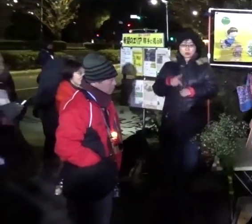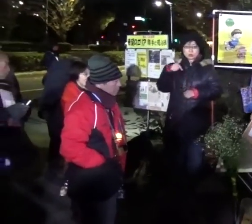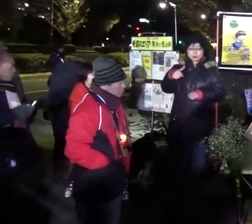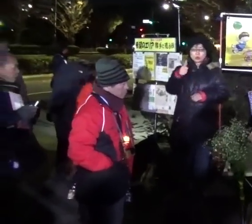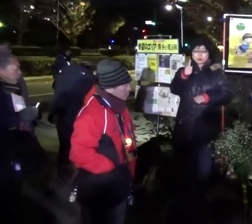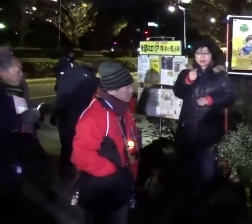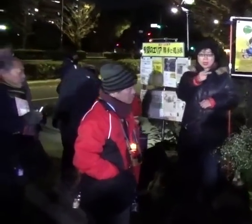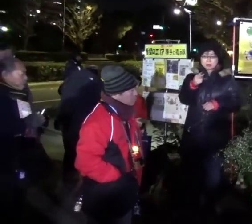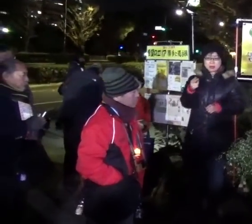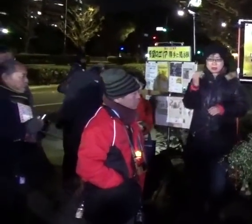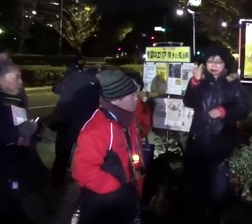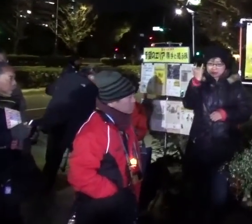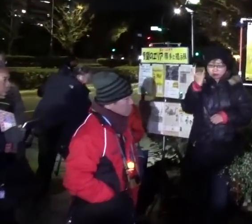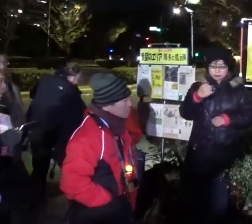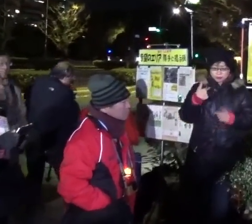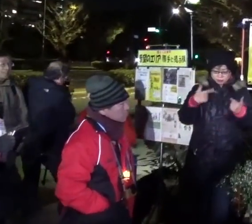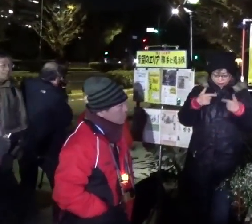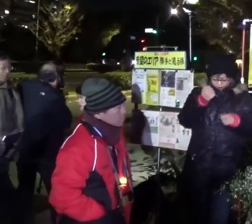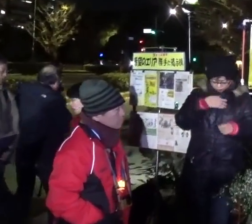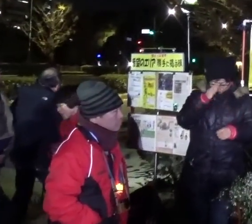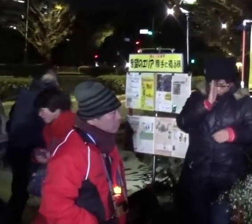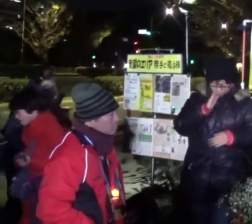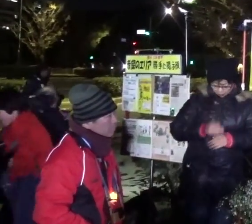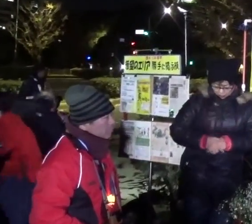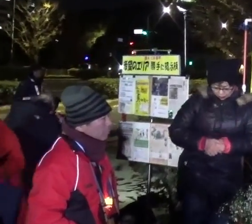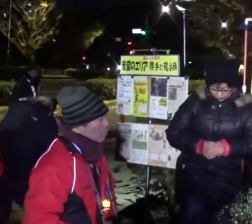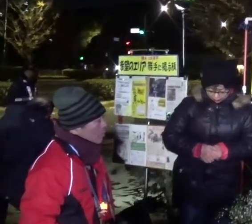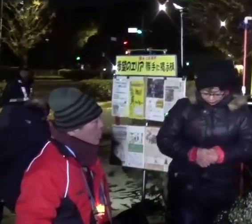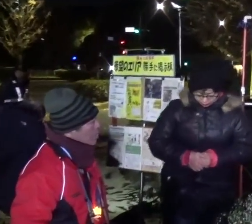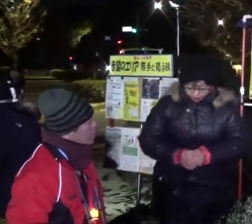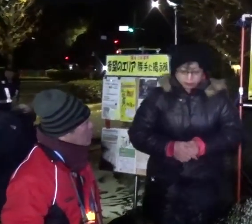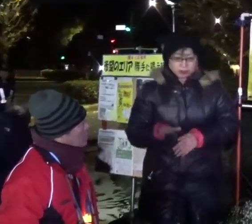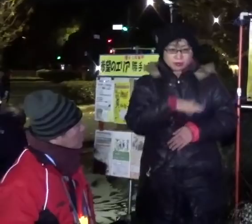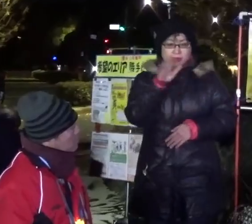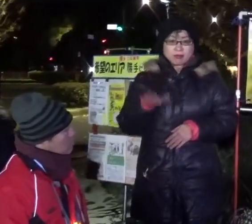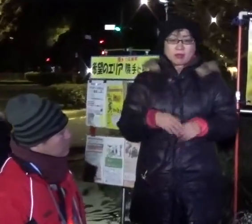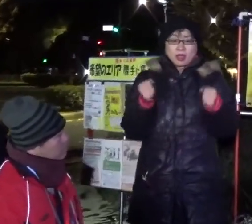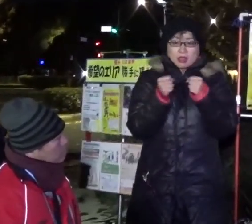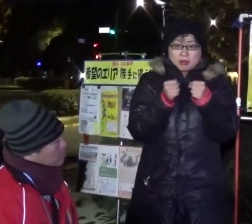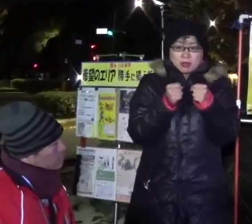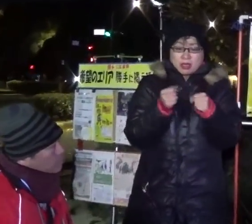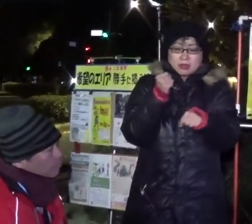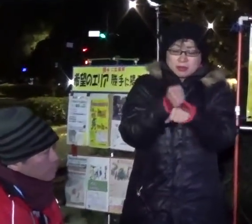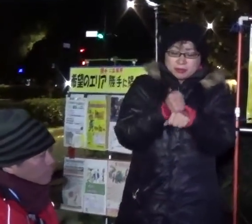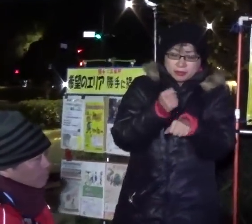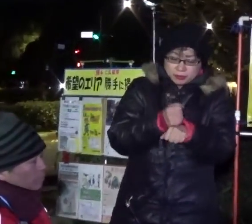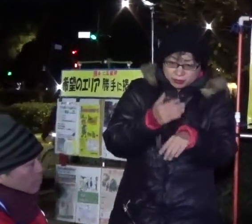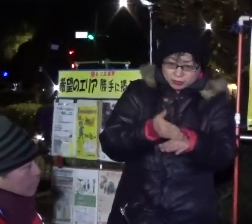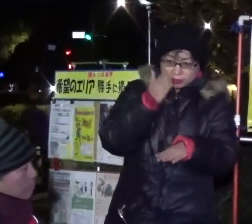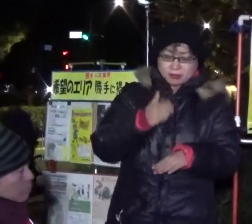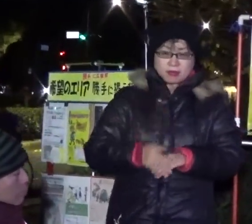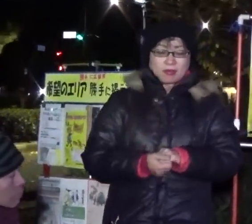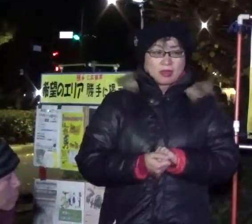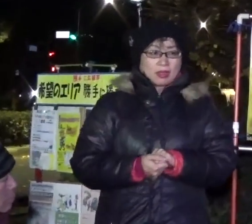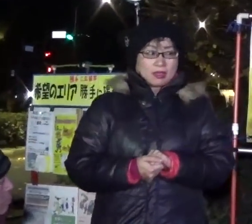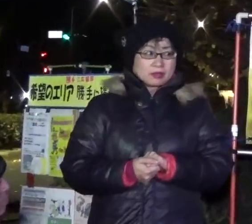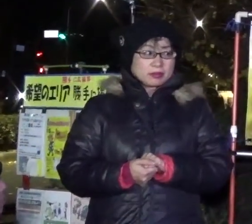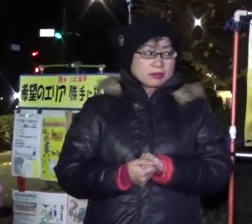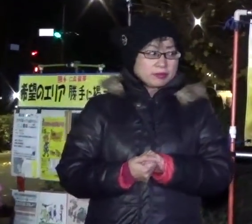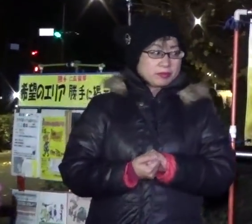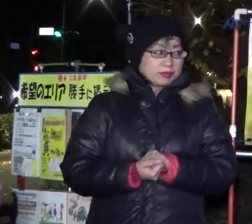。いつもありがとうございます。 皆さん、寒い中本当ご苦労様です。アスカ